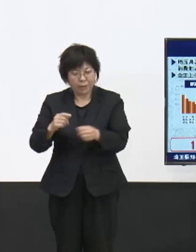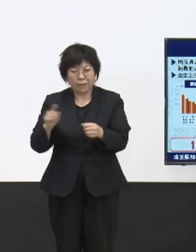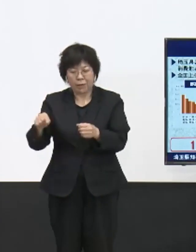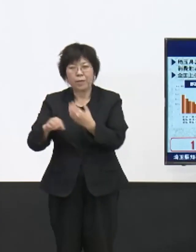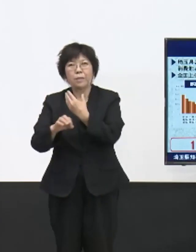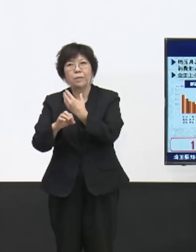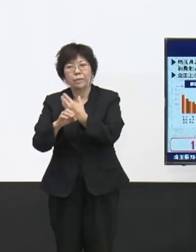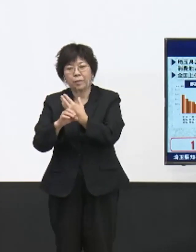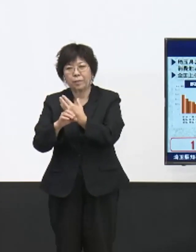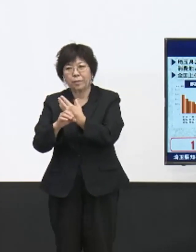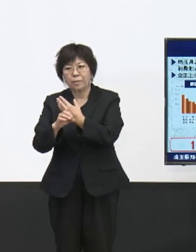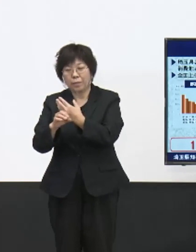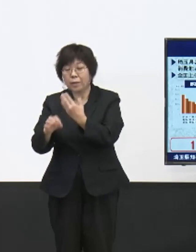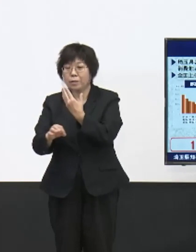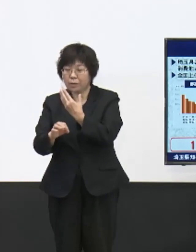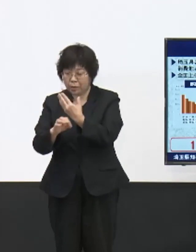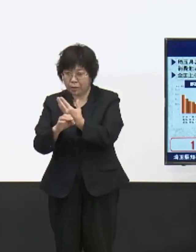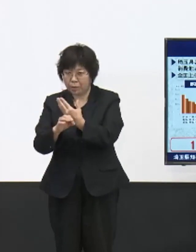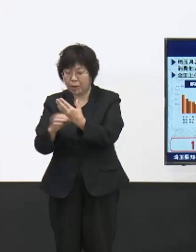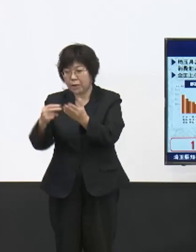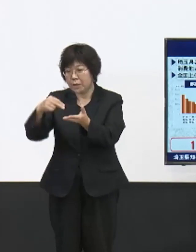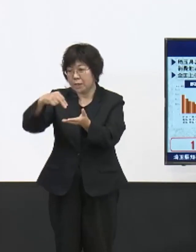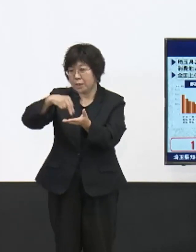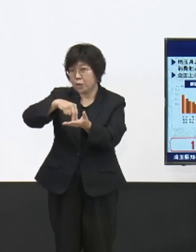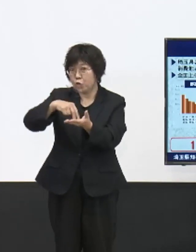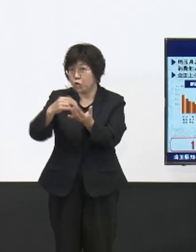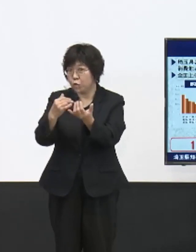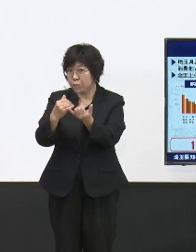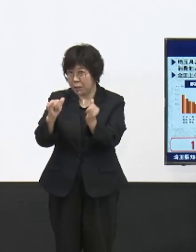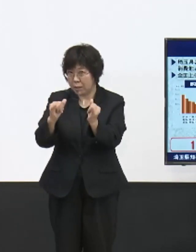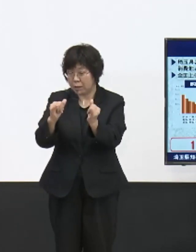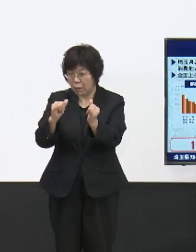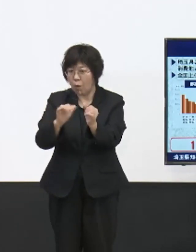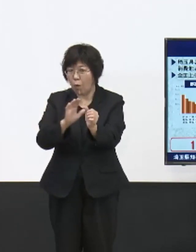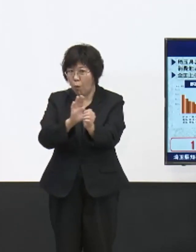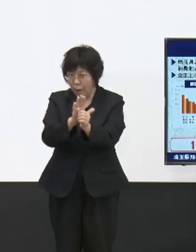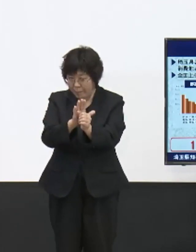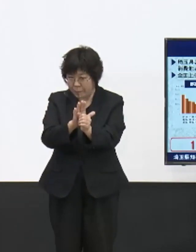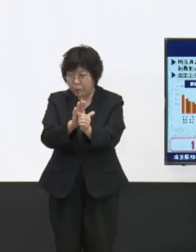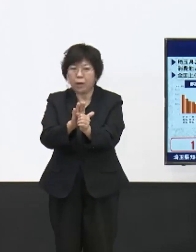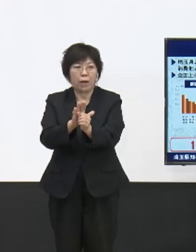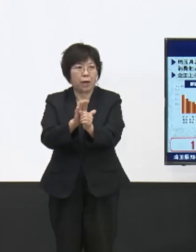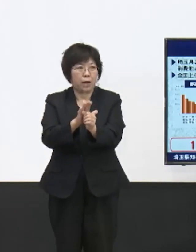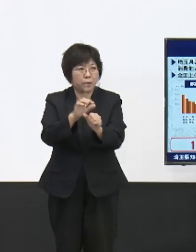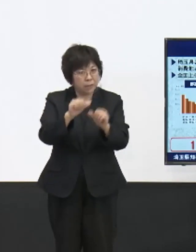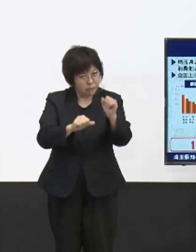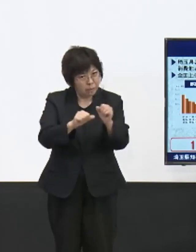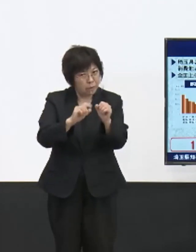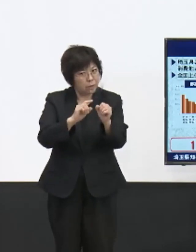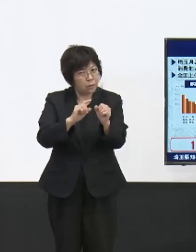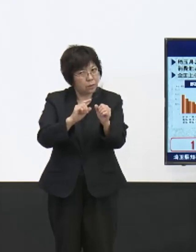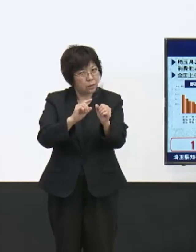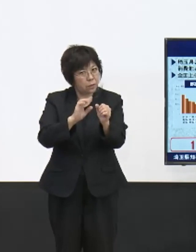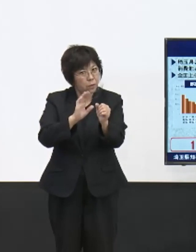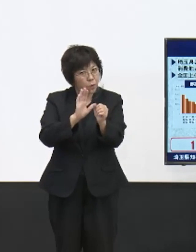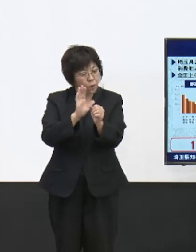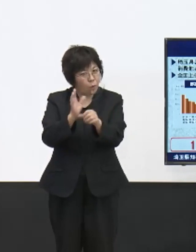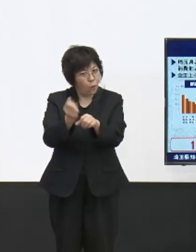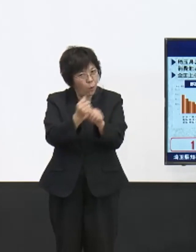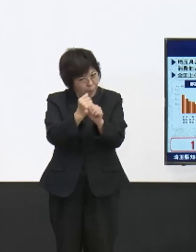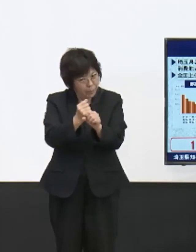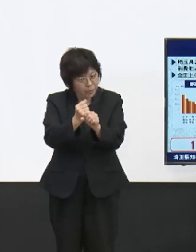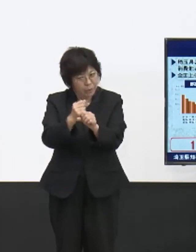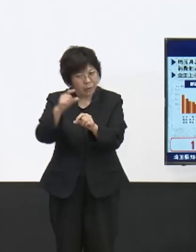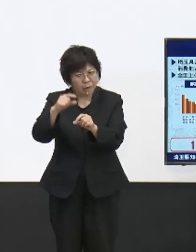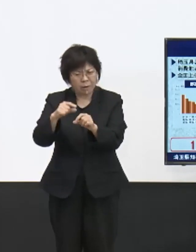た立民候補の応援に入られたりとかっていう、そういうケースもあったかと思うんですけども、今回の知事の応援演説、どういった形